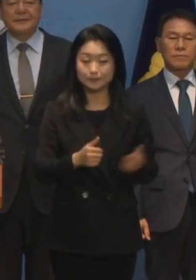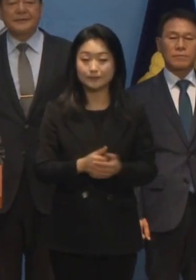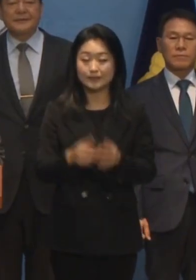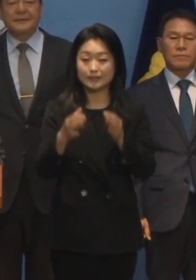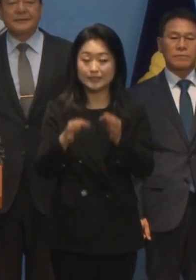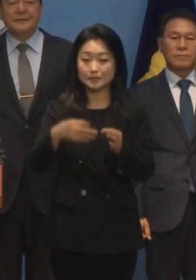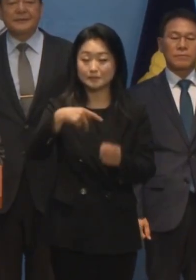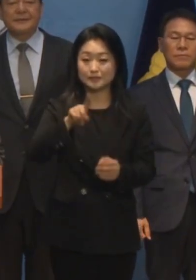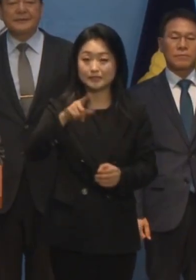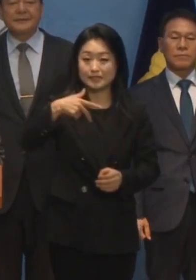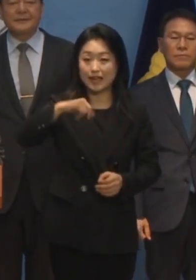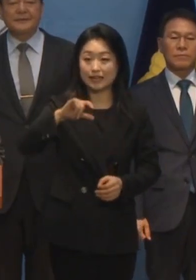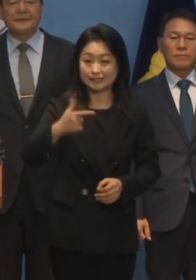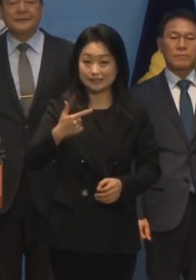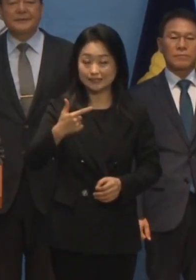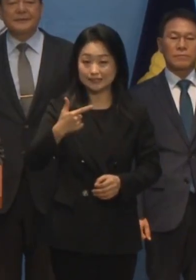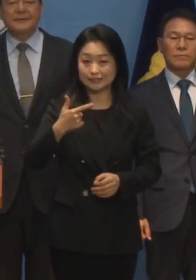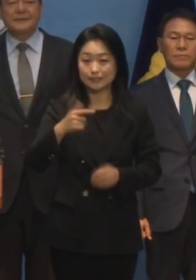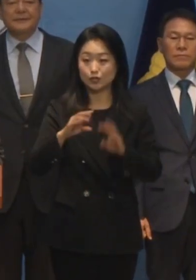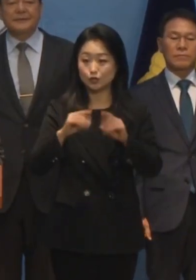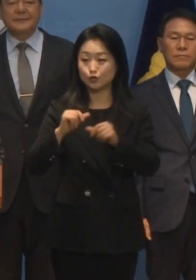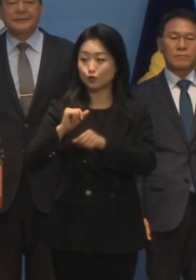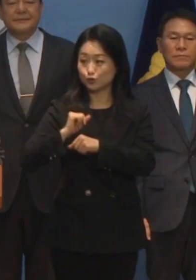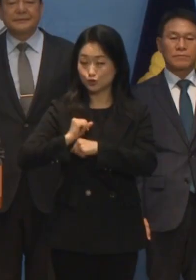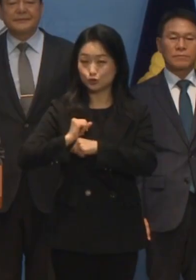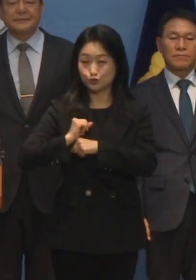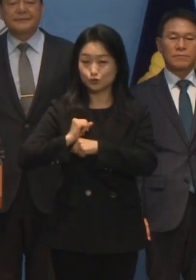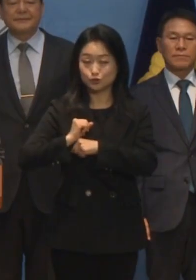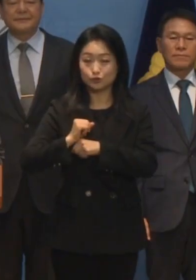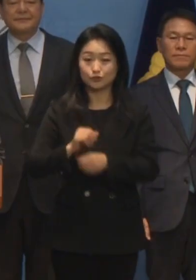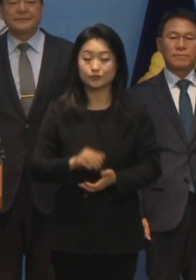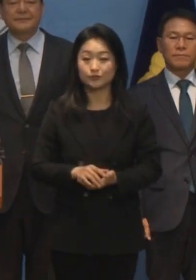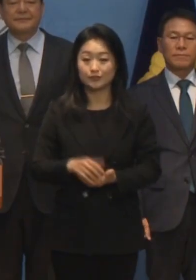김사진 예비역 육군준장 와주셨습니다.